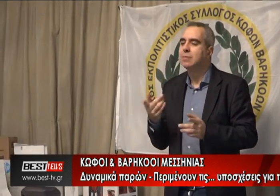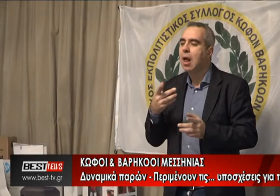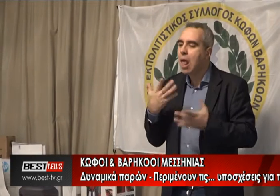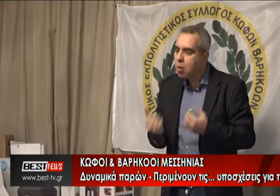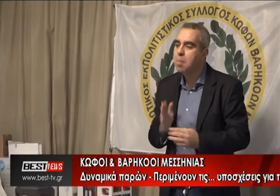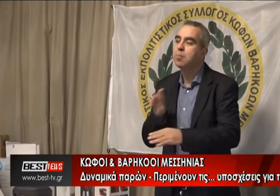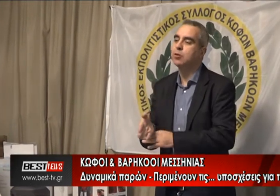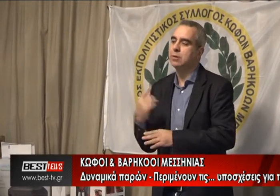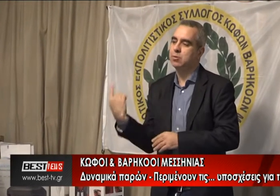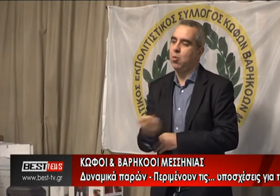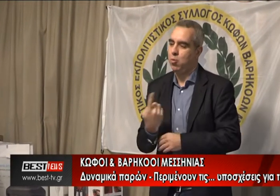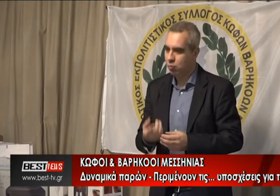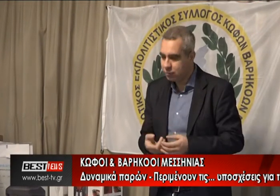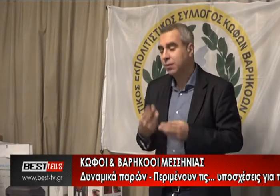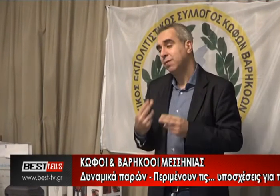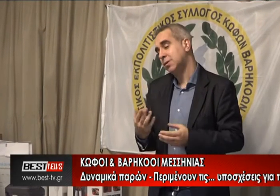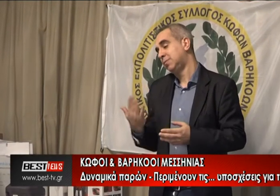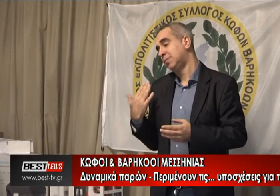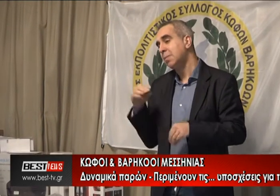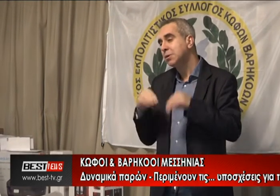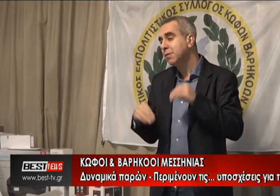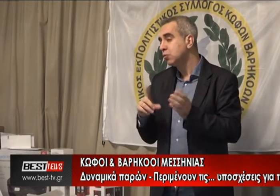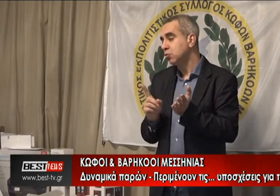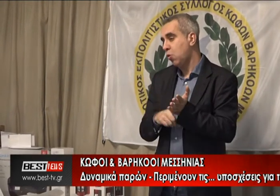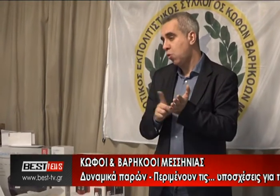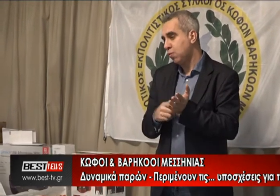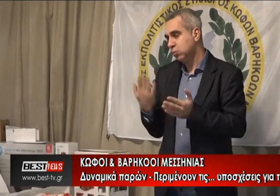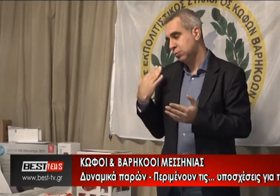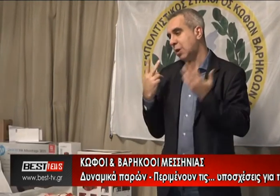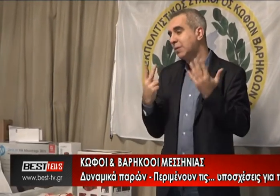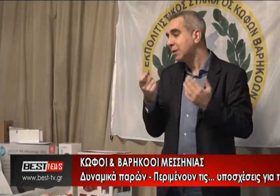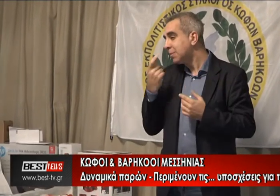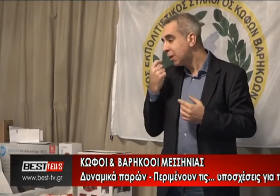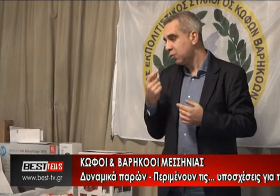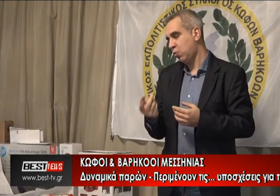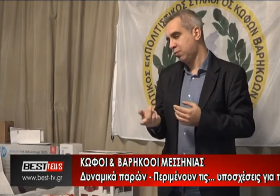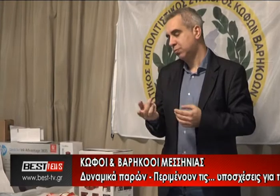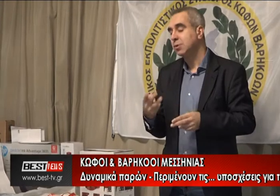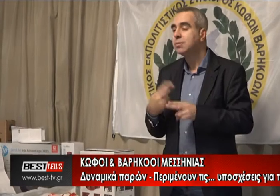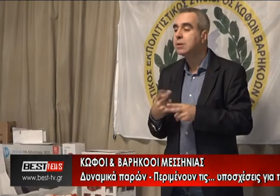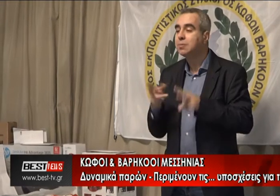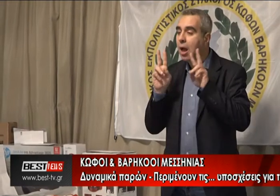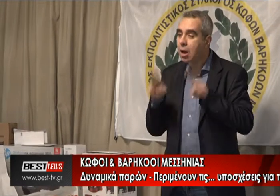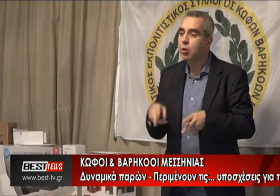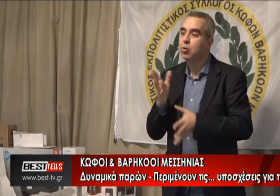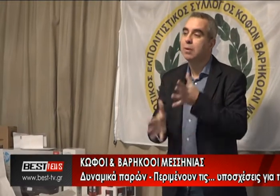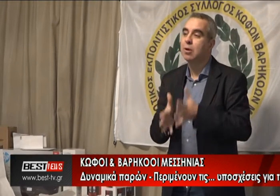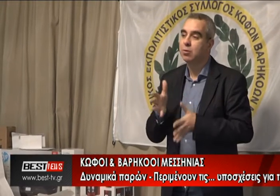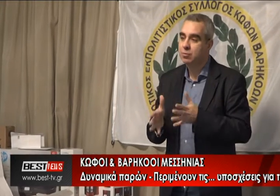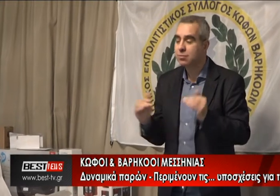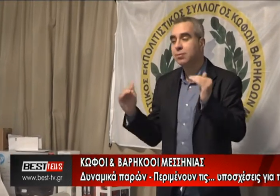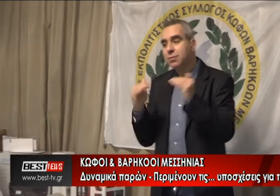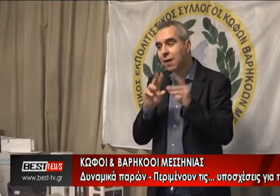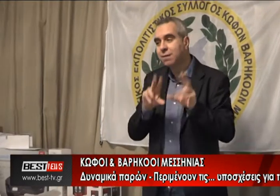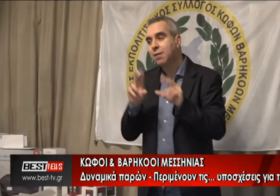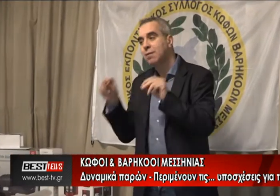αγωνιστεί για διάφορους στόχους. Το μεγαλύτερο στόχος είναι η προσβασιμότητα. Ψηφίστηκε ο νόμος στις 7 Σεπτεμβρίου, που